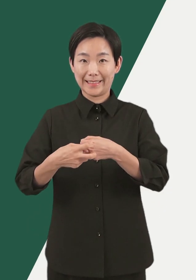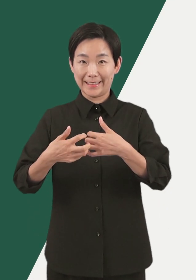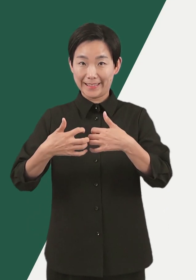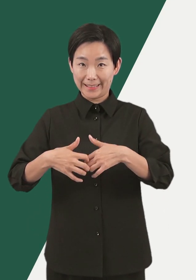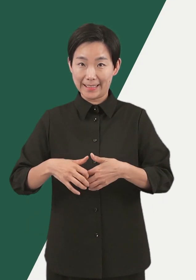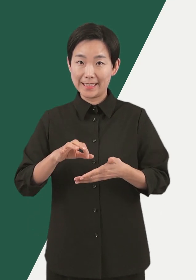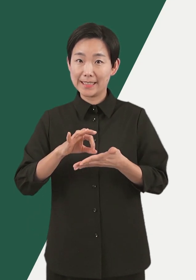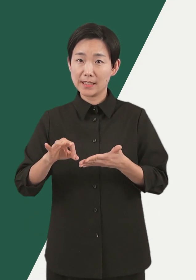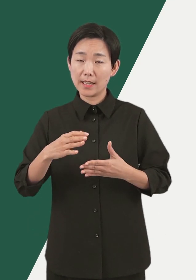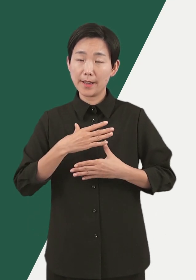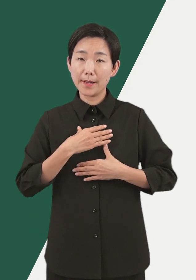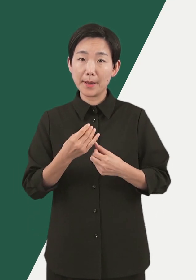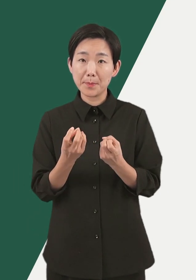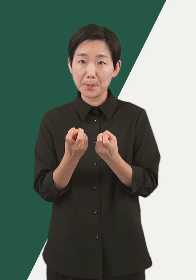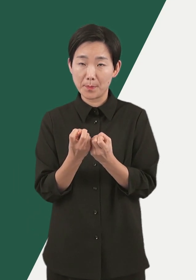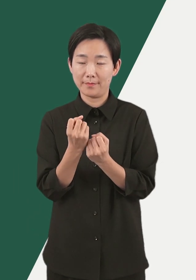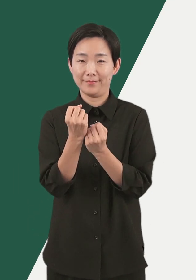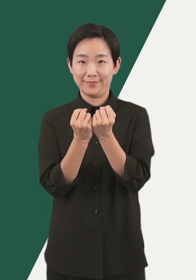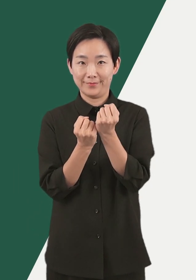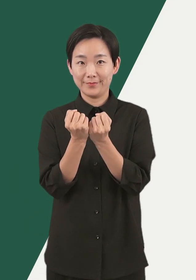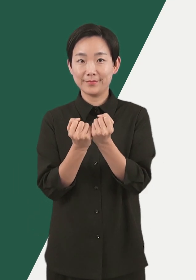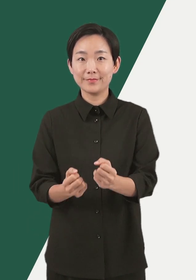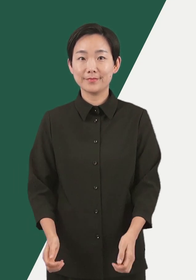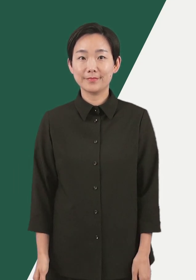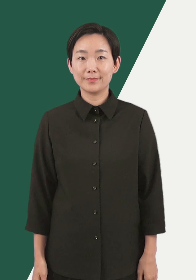장애인 의료기기 안전사용 정보.